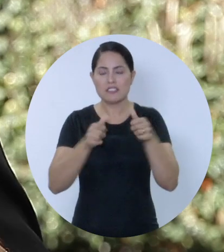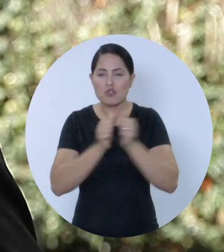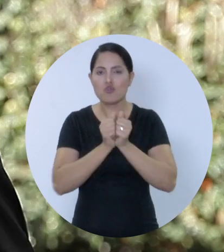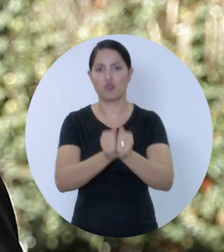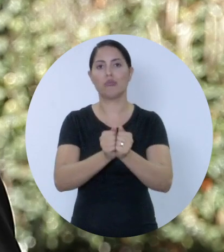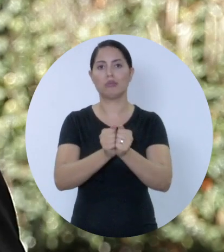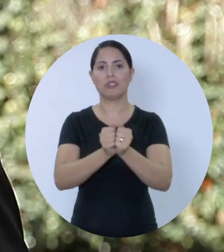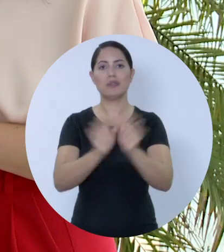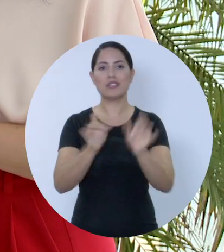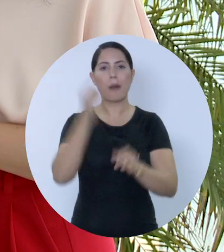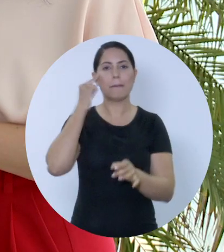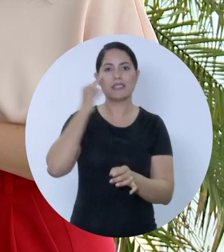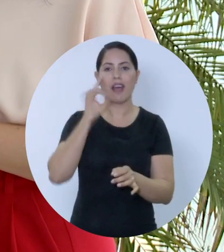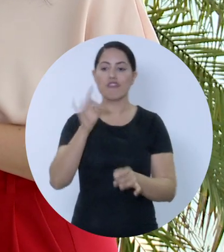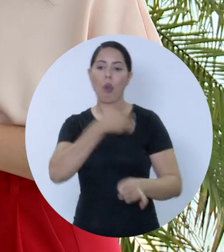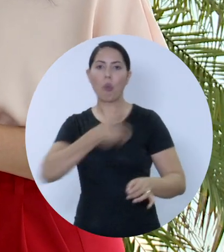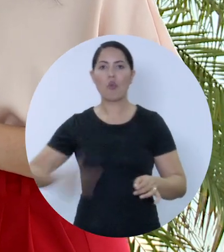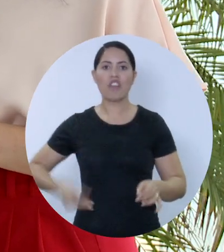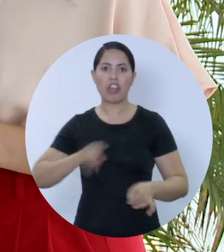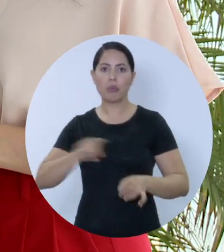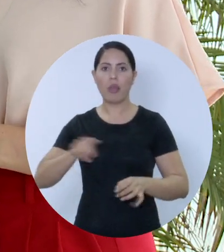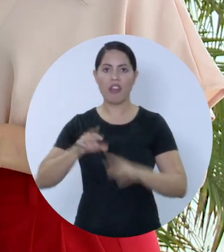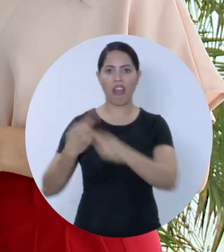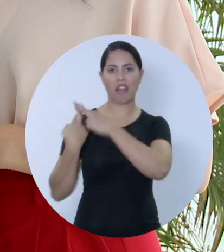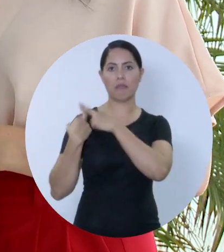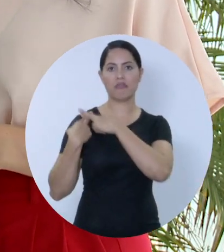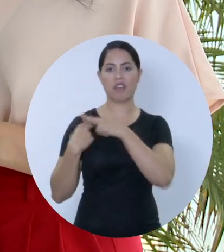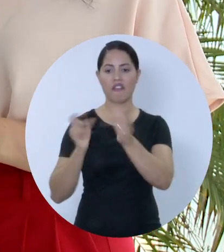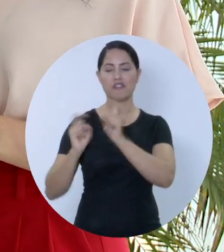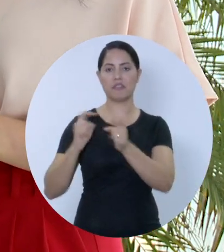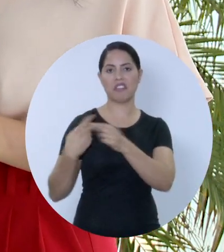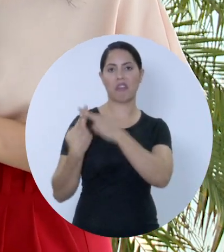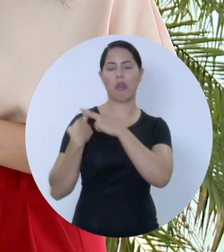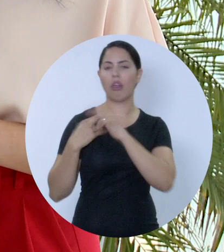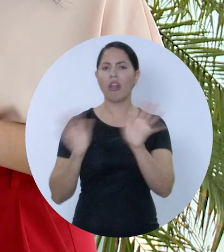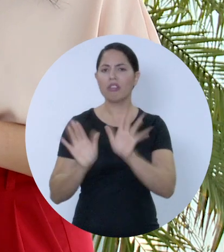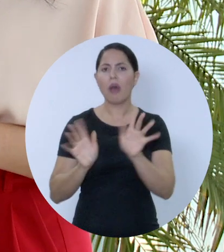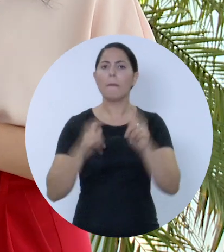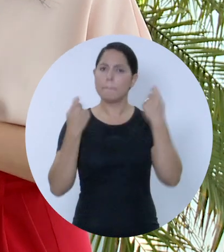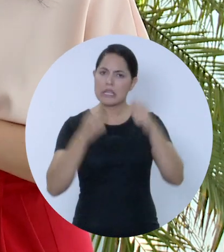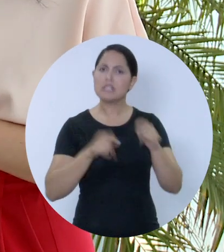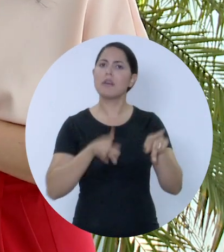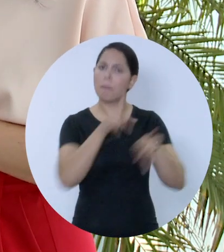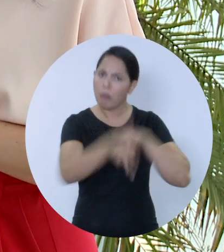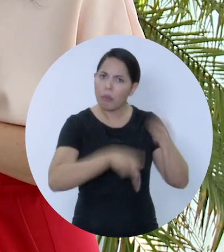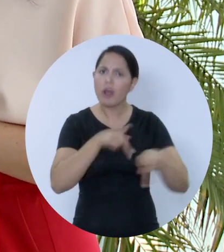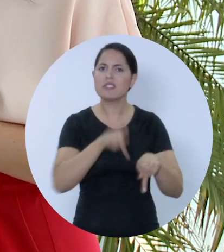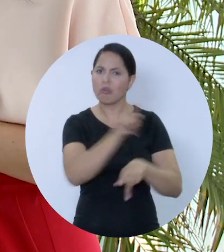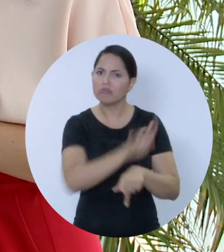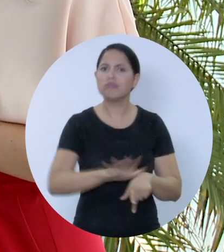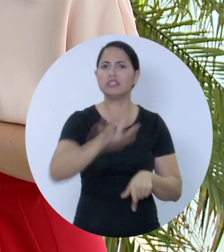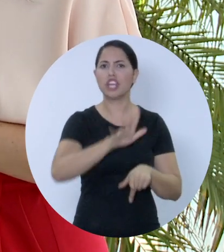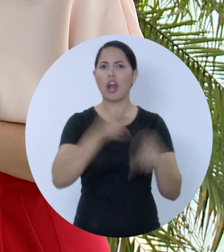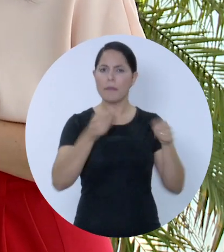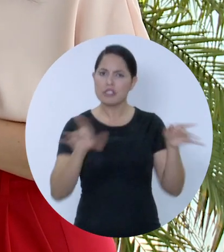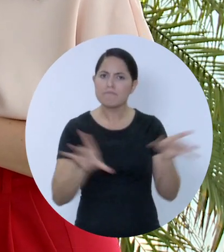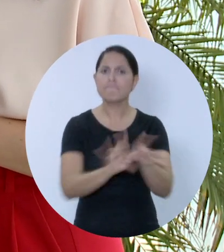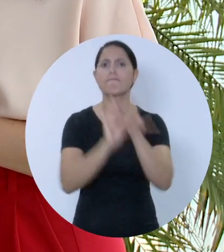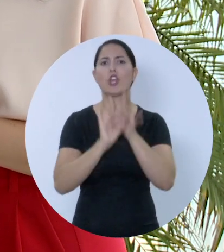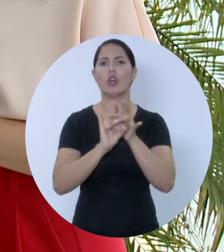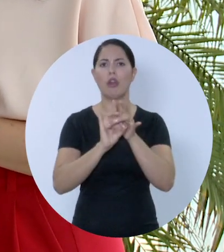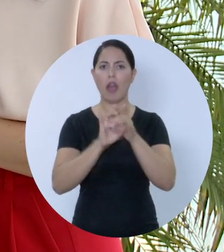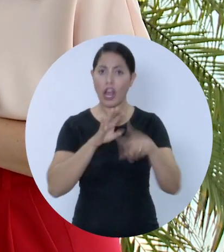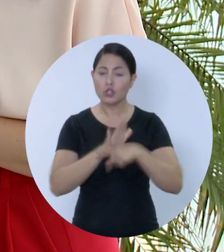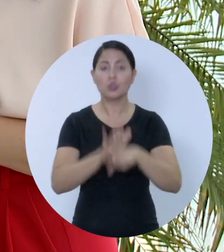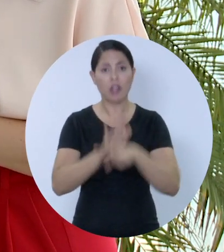esforço concentrado. Não adianta pensar que só o governo, a administração, dará conta desses desafios. Precisamos que a sociedade também